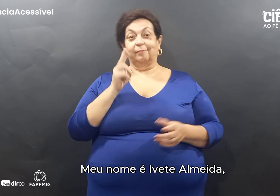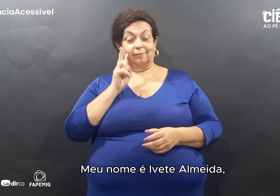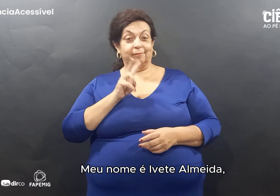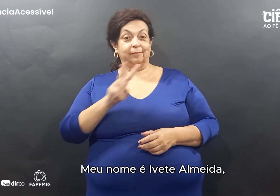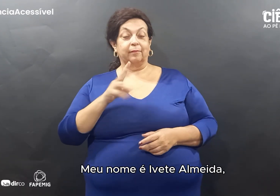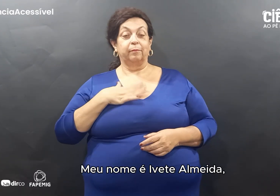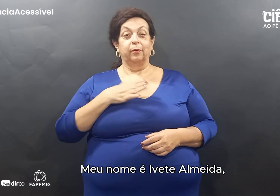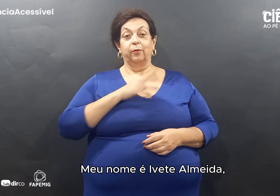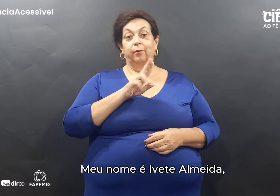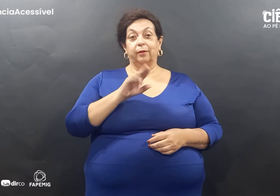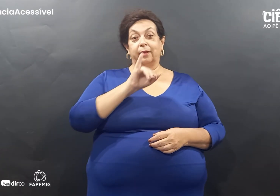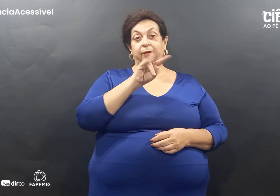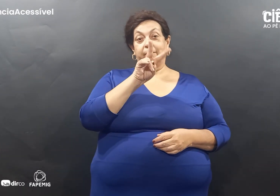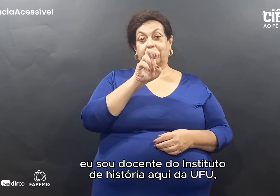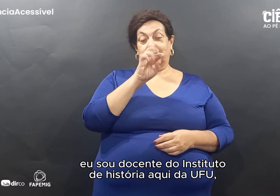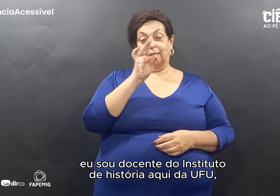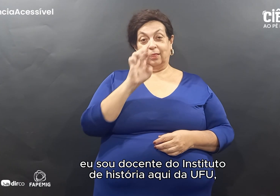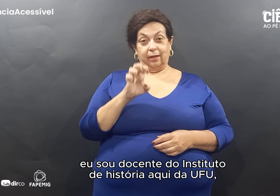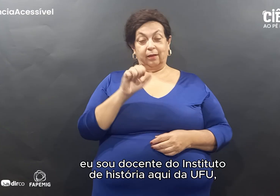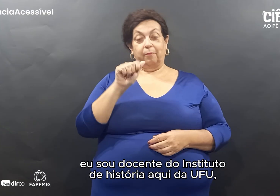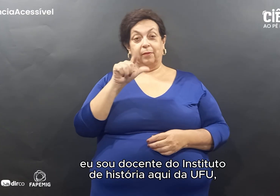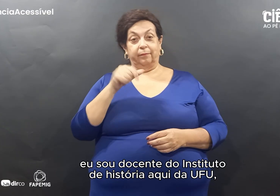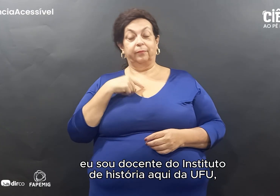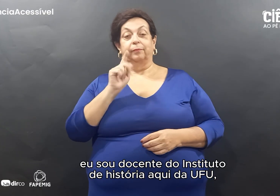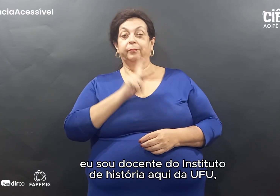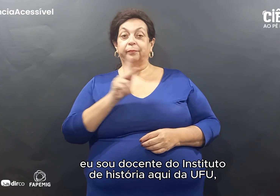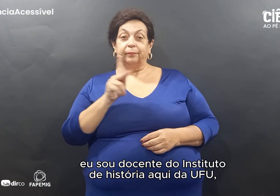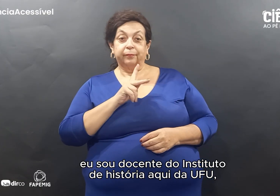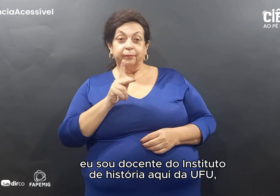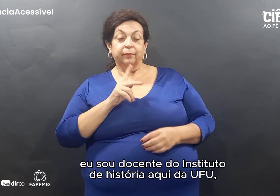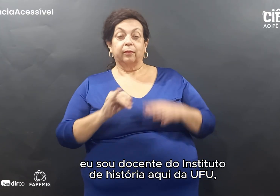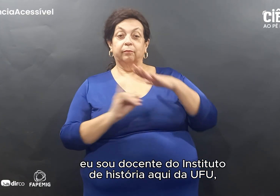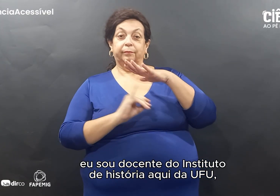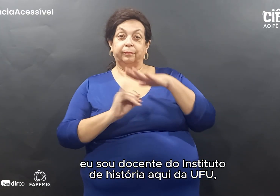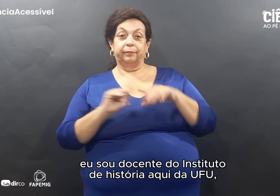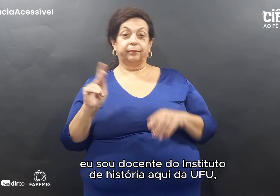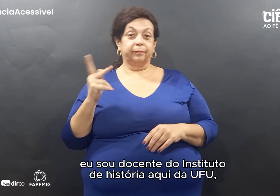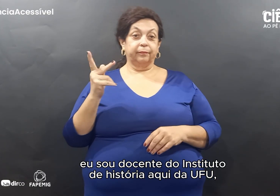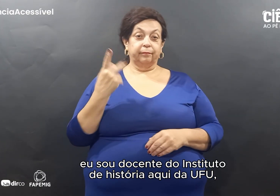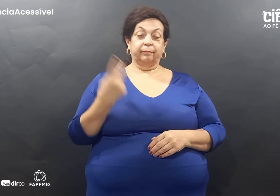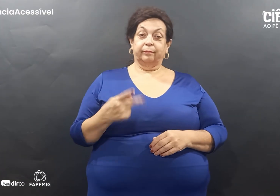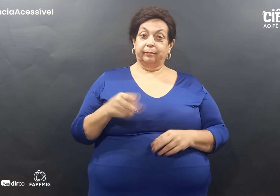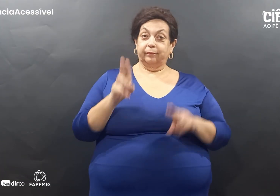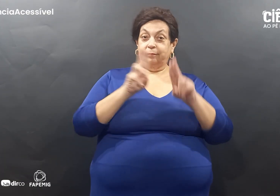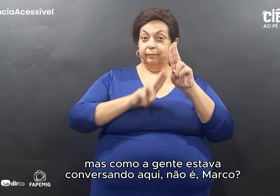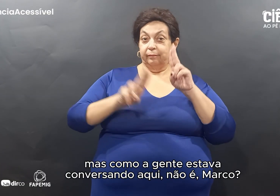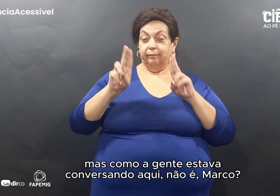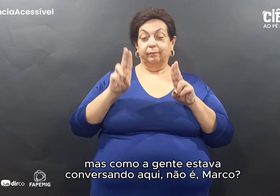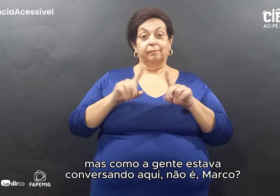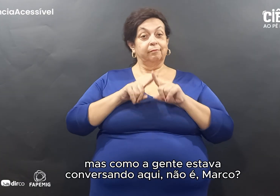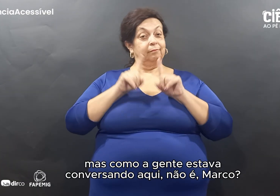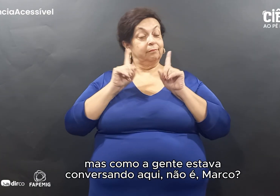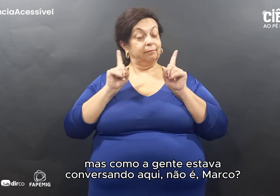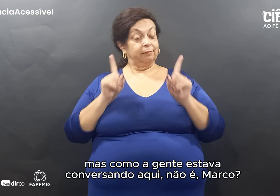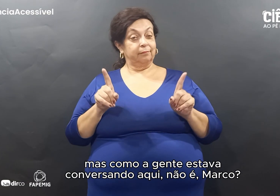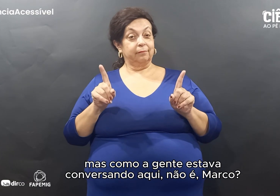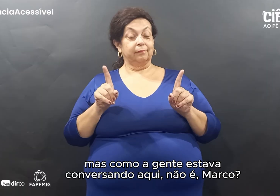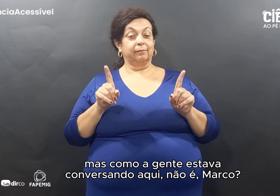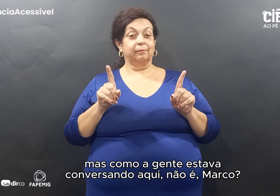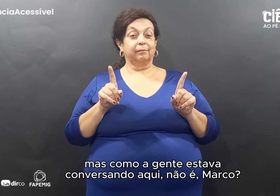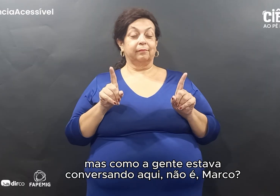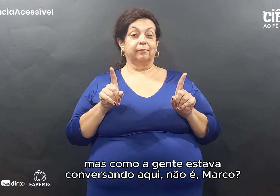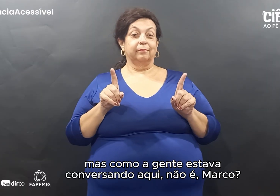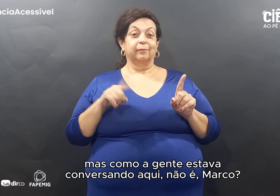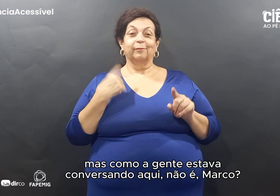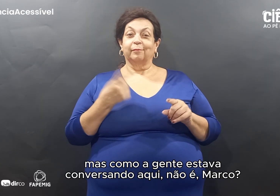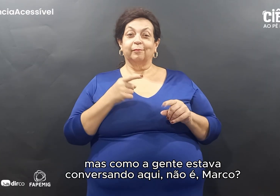Meu nome é Ivete Almeida. Eu sou docente do Instituto de História aqui da UFO. Mas, como